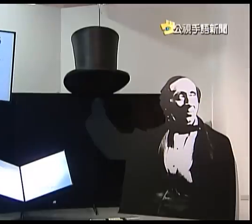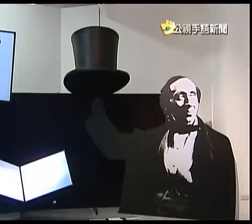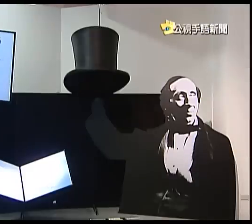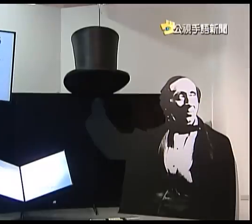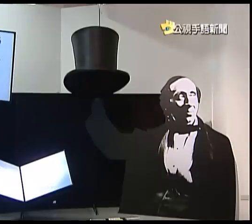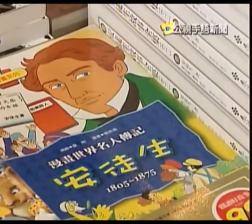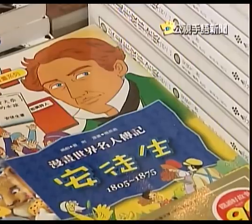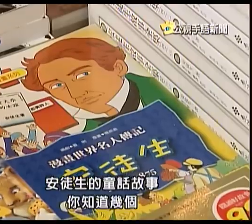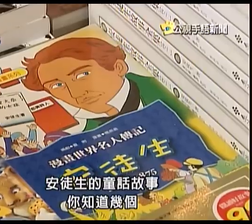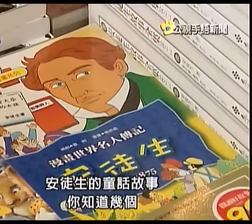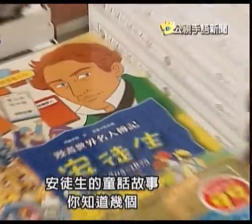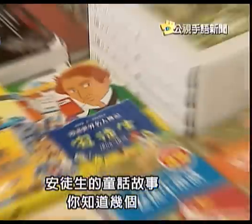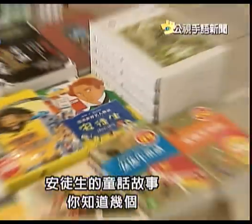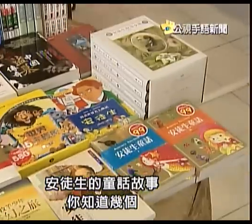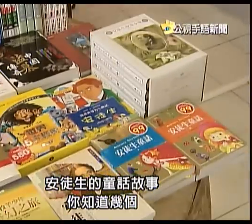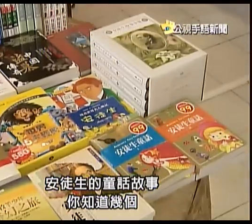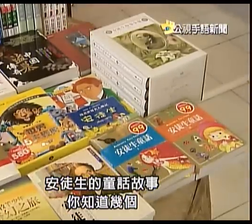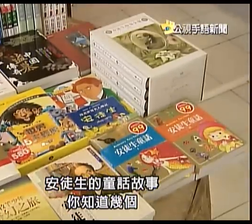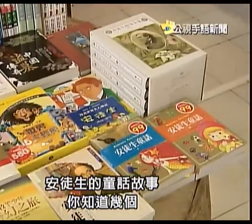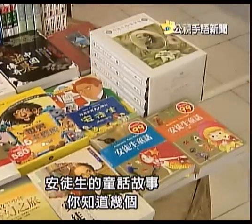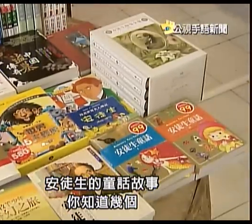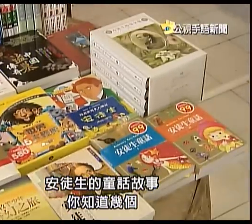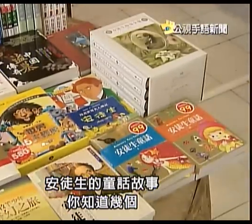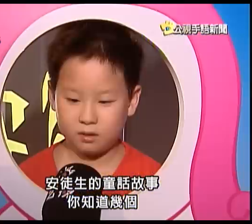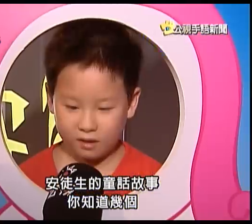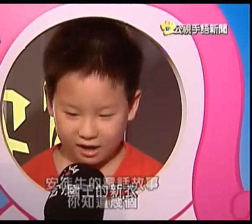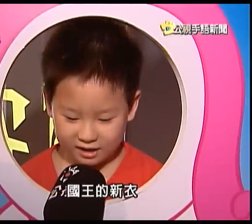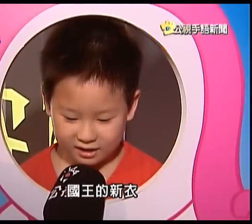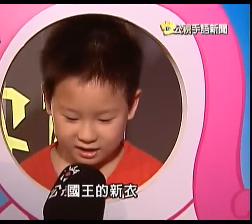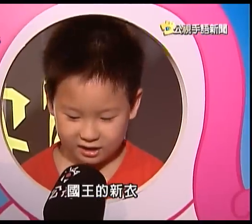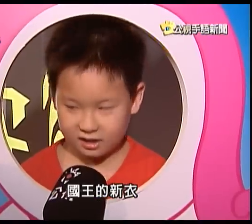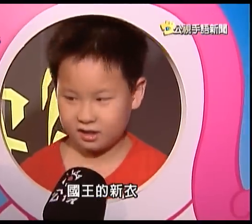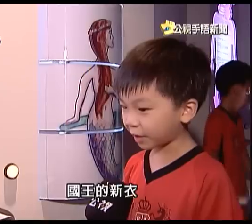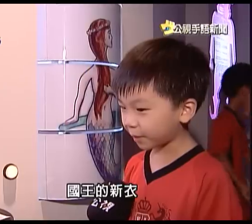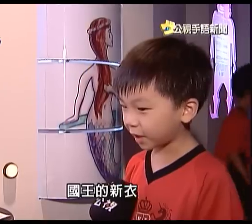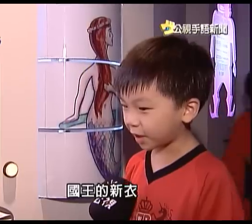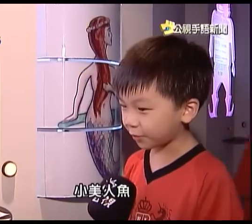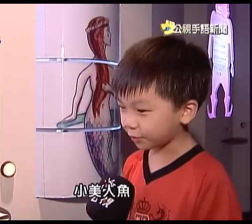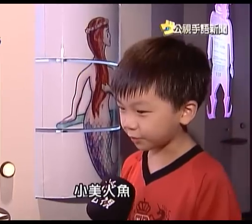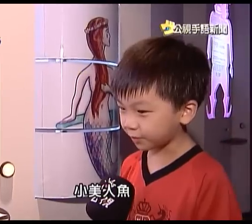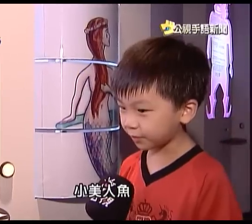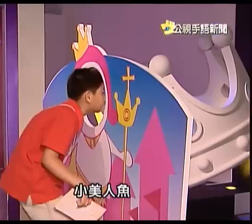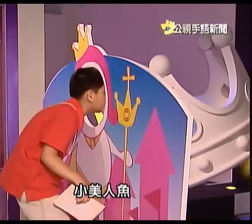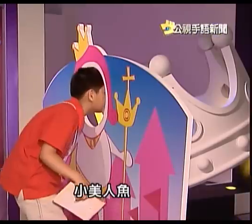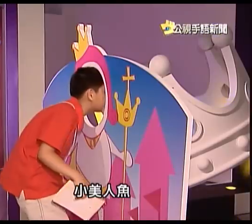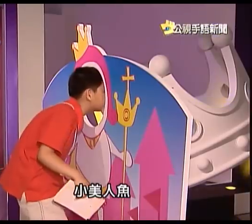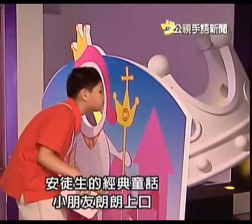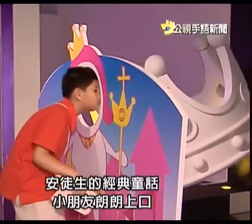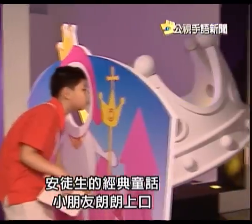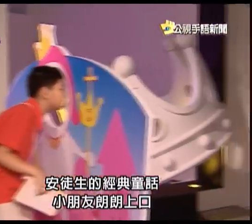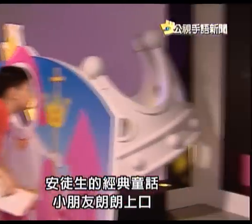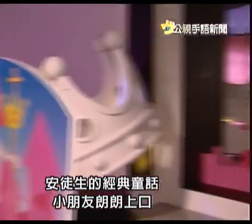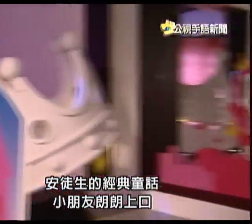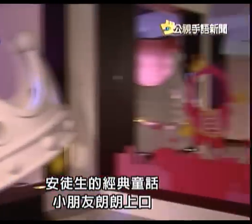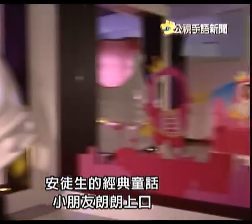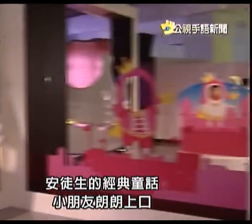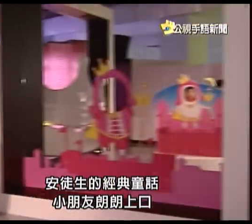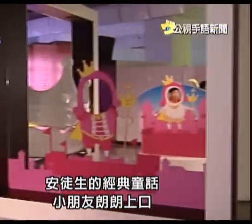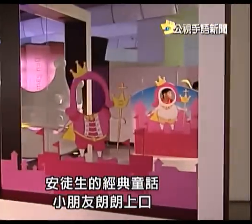安徒生的童话故事您知道几个？ 国王的新衣、 小美人鱼。 安徒生的经典童话小朋友朗朗上